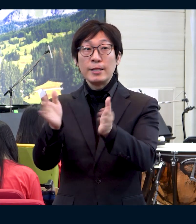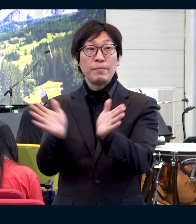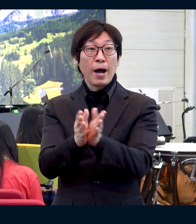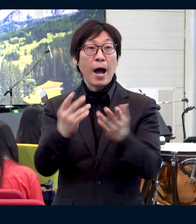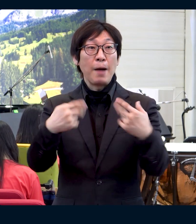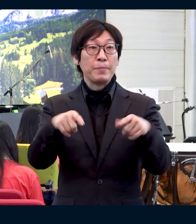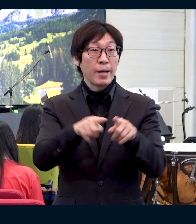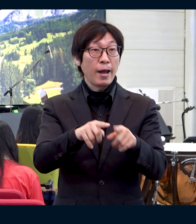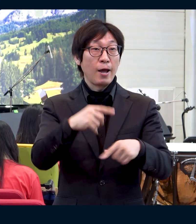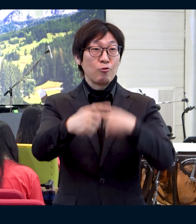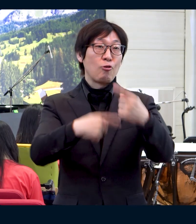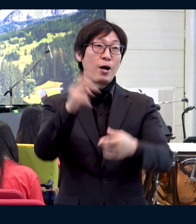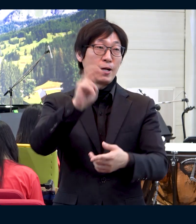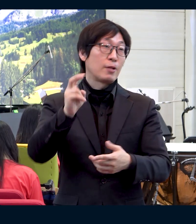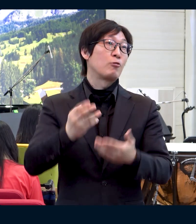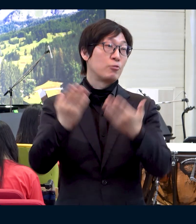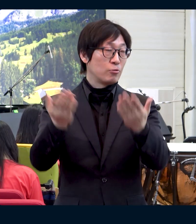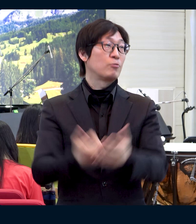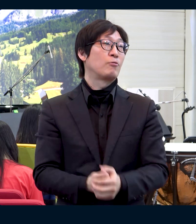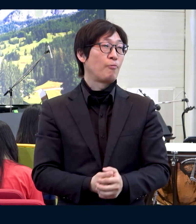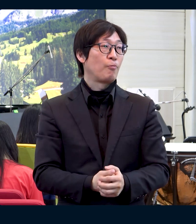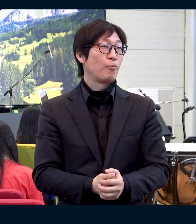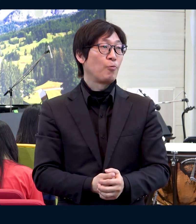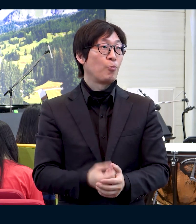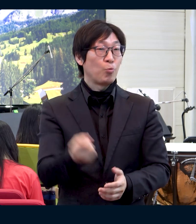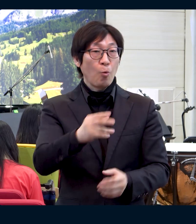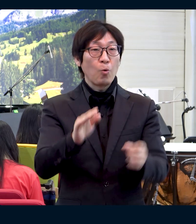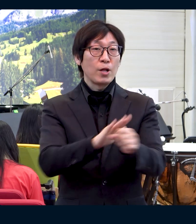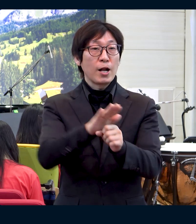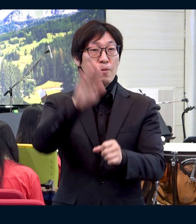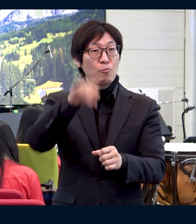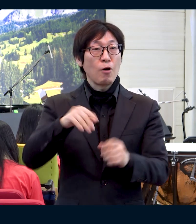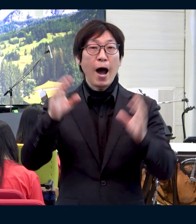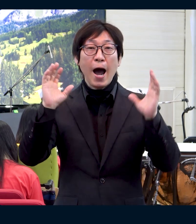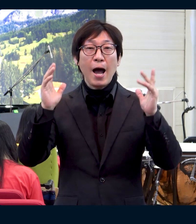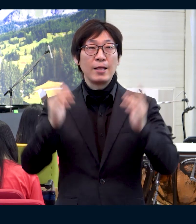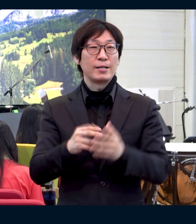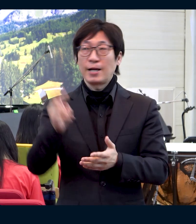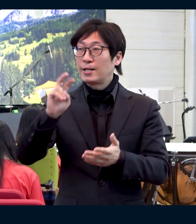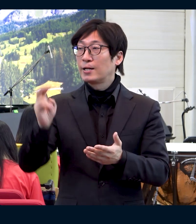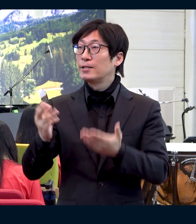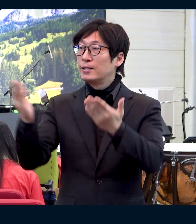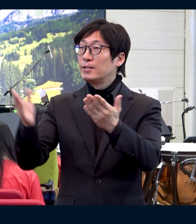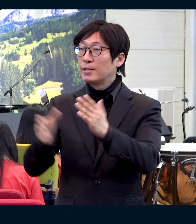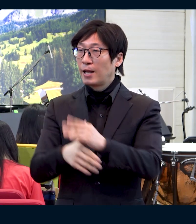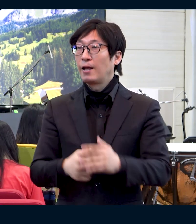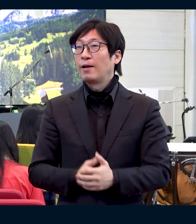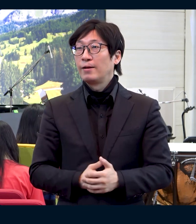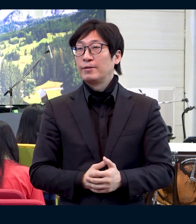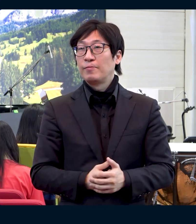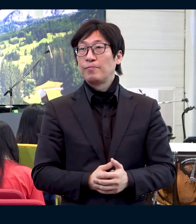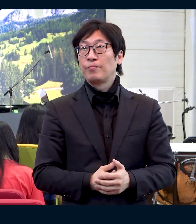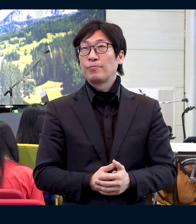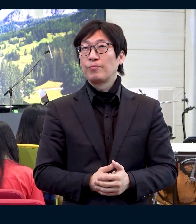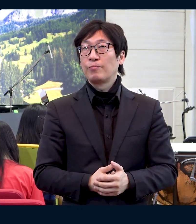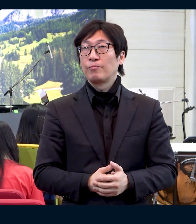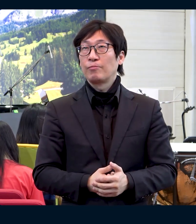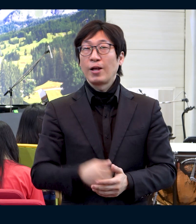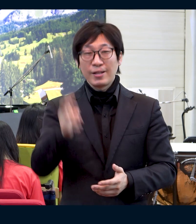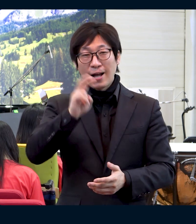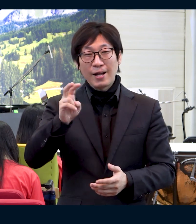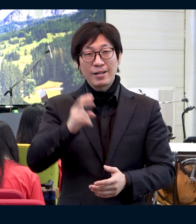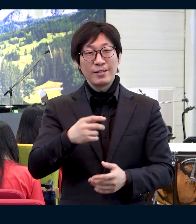농아팀에서도 수화 찬양을 같이 올려드리고 또 우리 아동부 친구들이 찬양을 하면서 여러분들 보셨겠지만 얼마나 찬양을